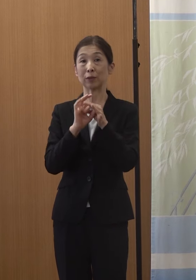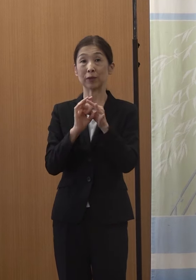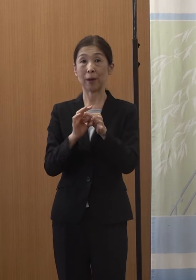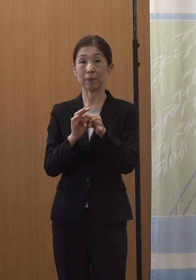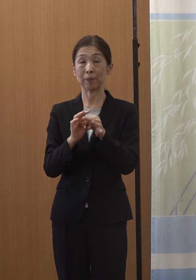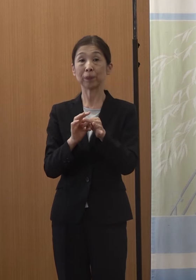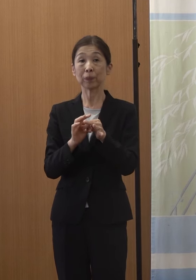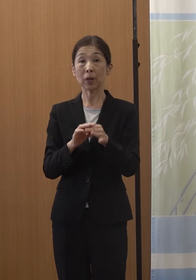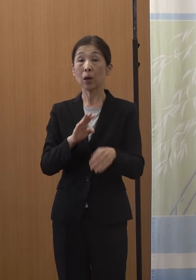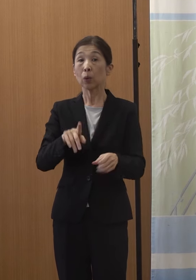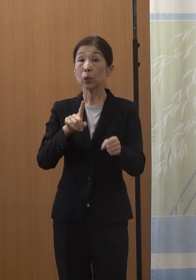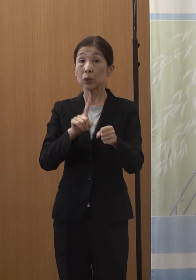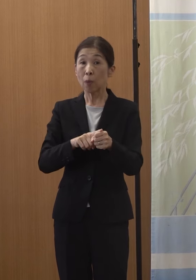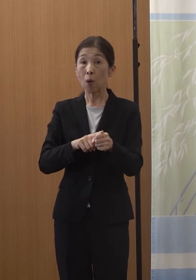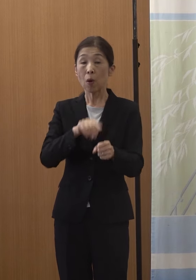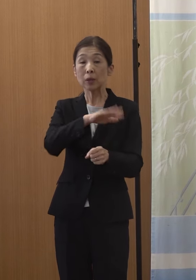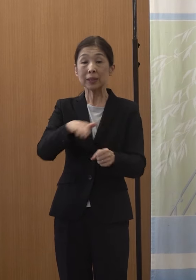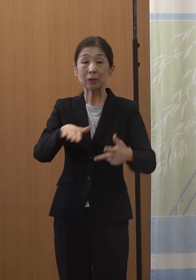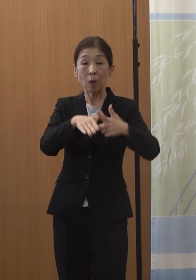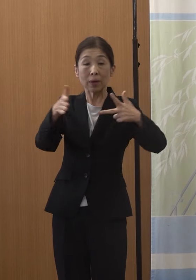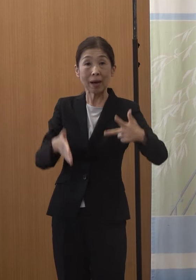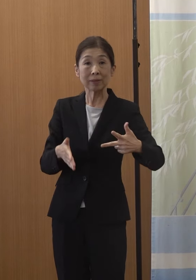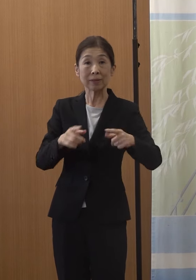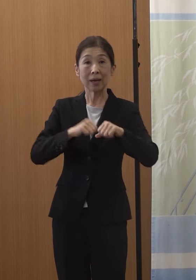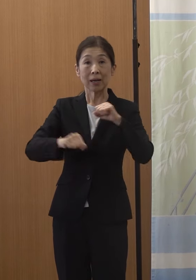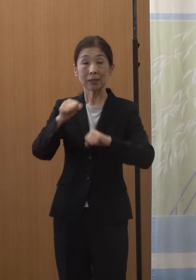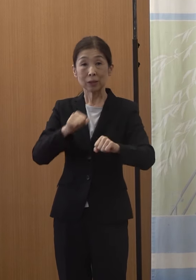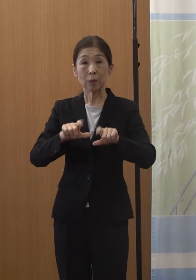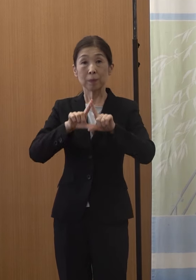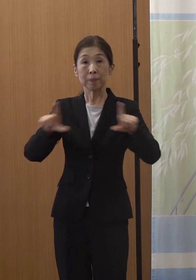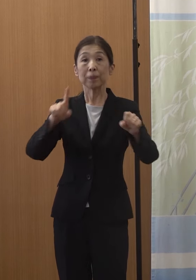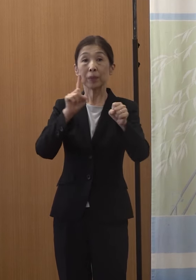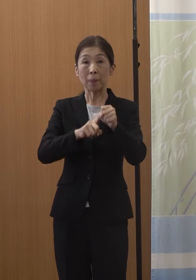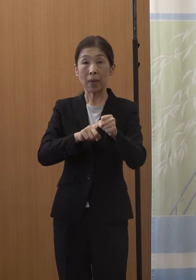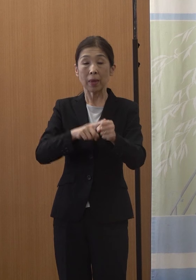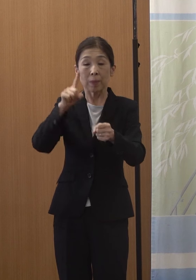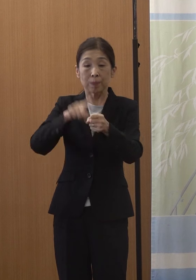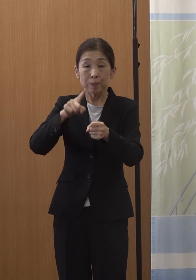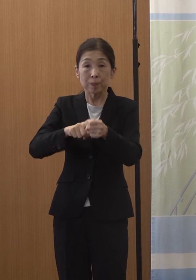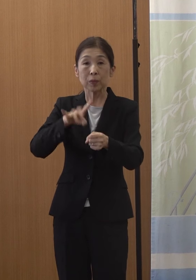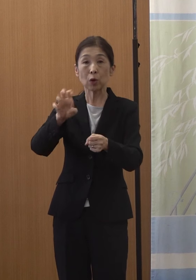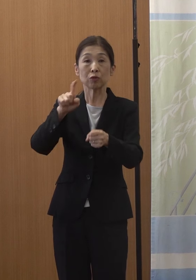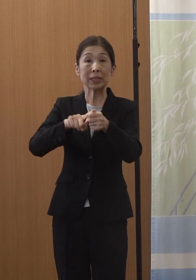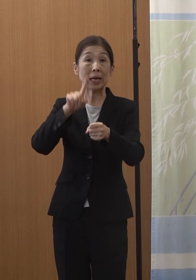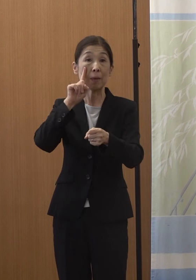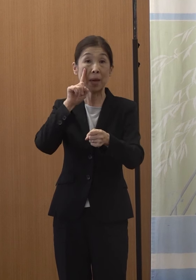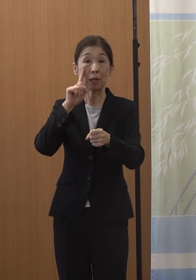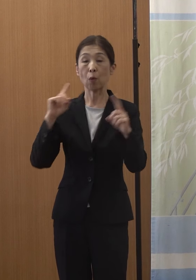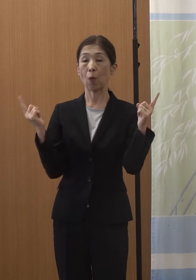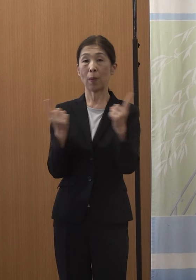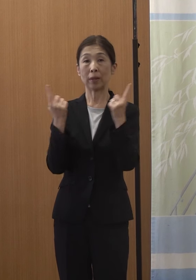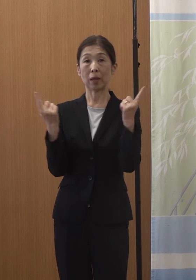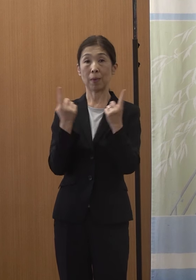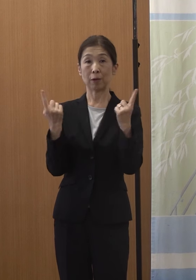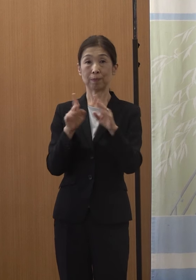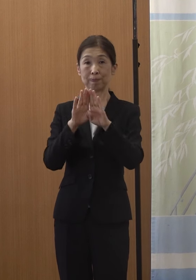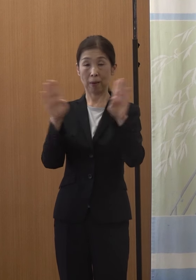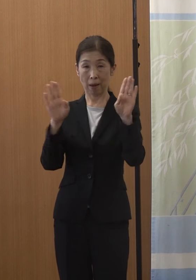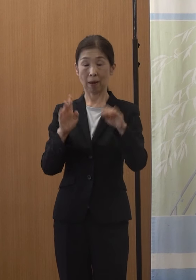今年も児童館活動を周知するための41回目となる児童館フェスティバルを開催いたします